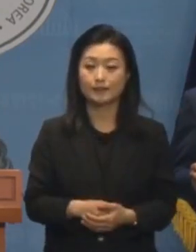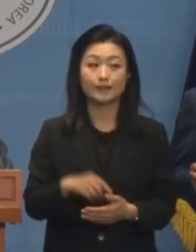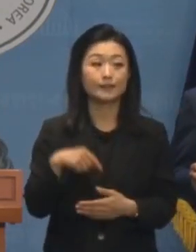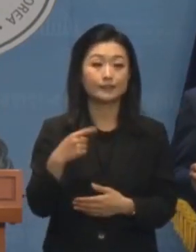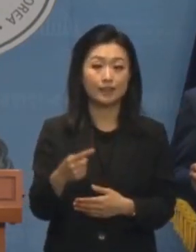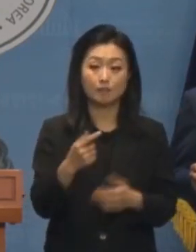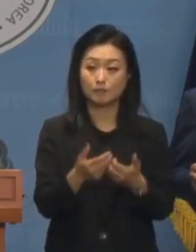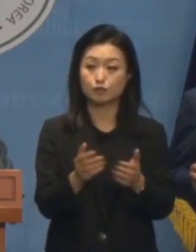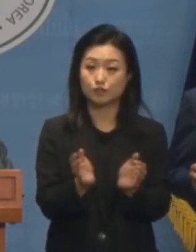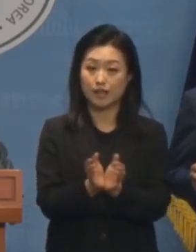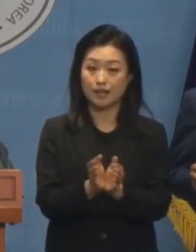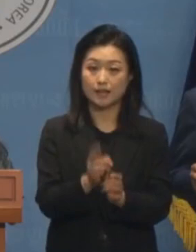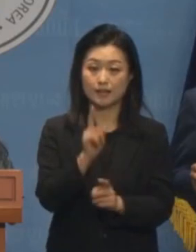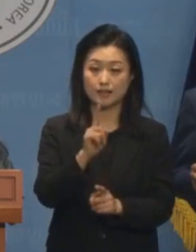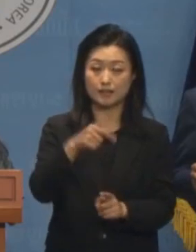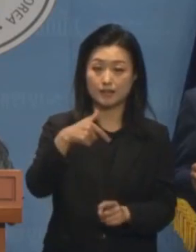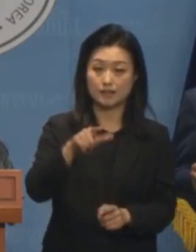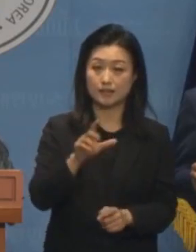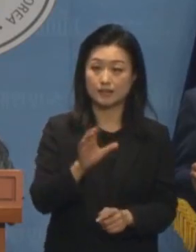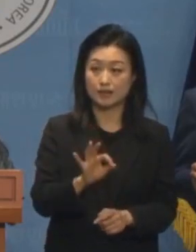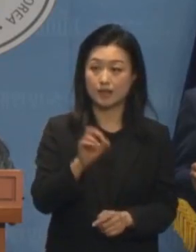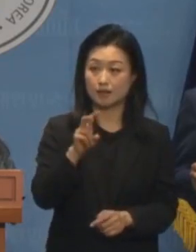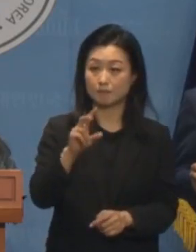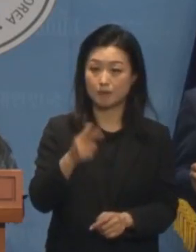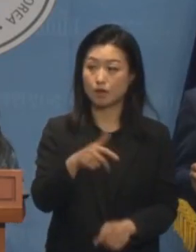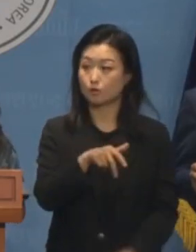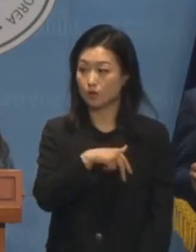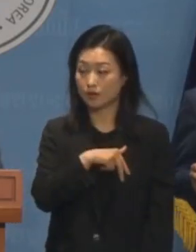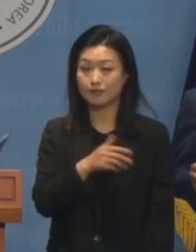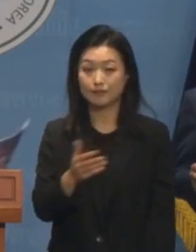다음으로는 더불어민주당 이강일 국회의원님께서 발언해 주시겠습니다.